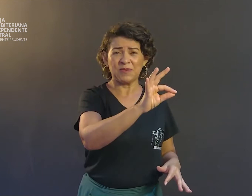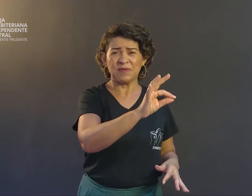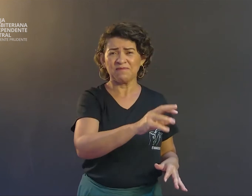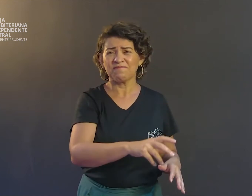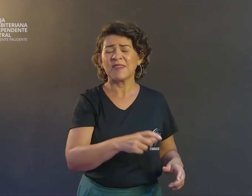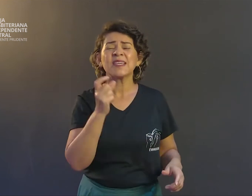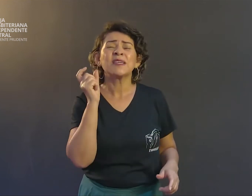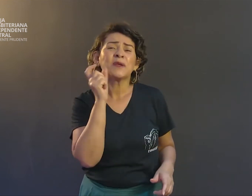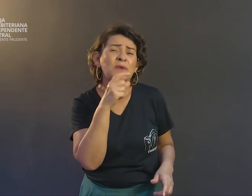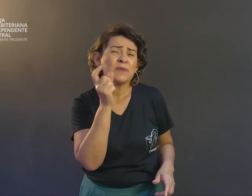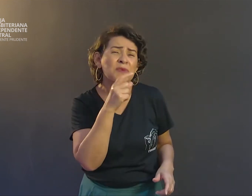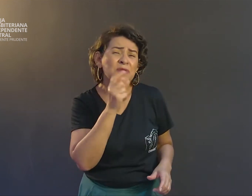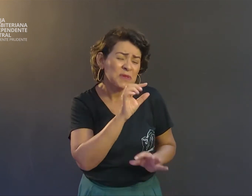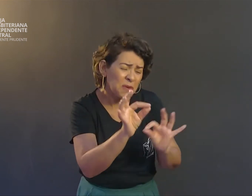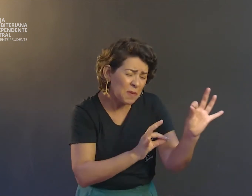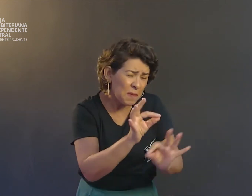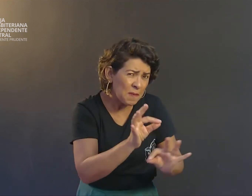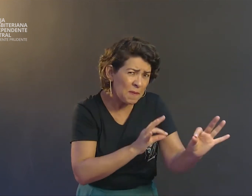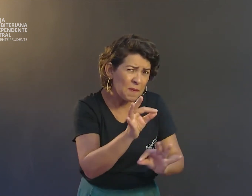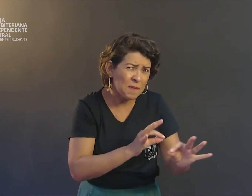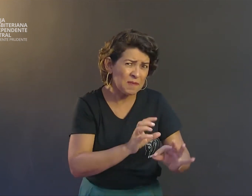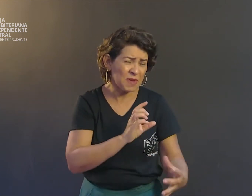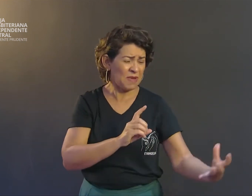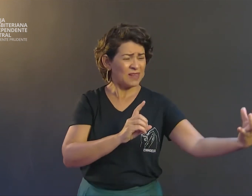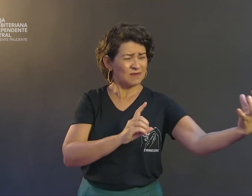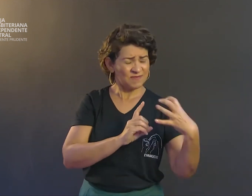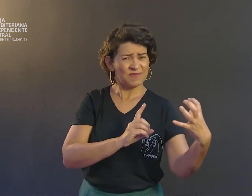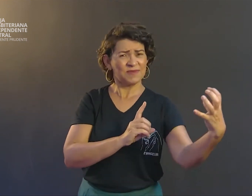engendra ataques direcionados através de pessoas.